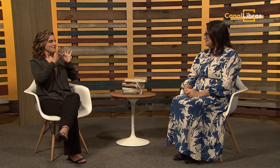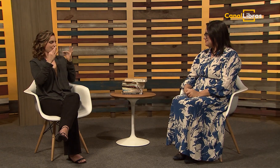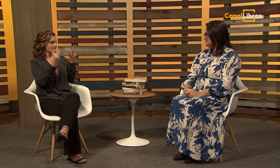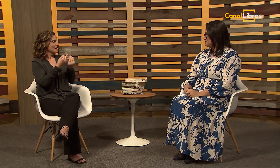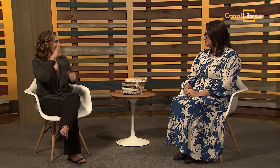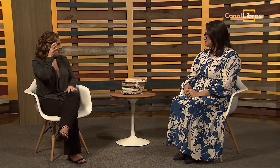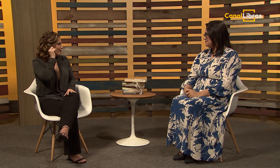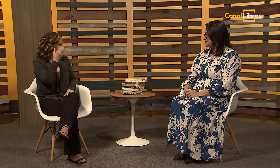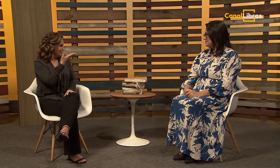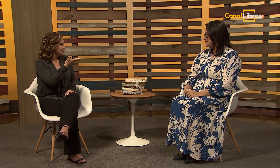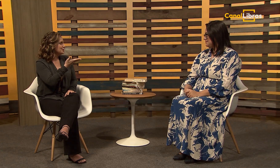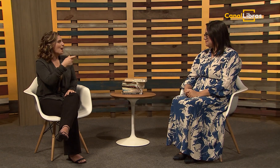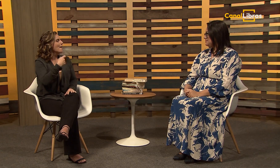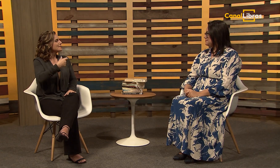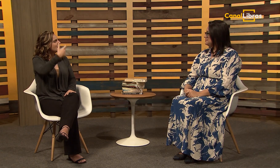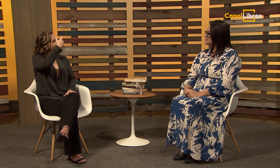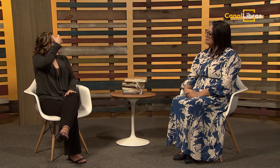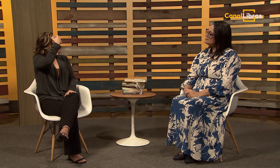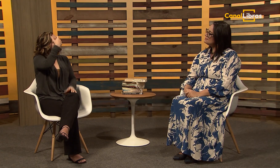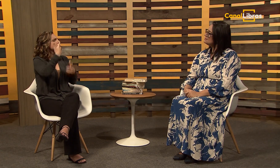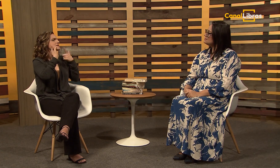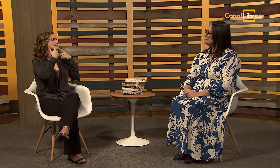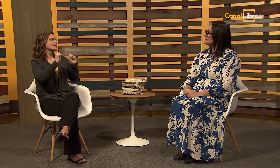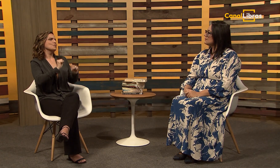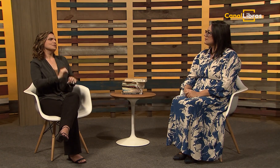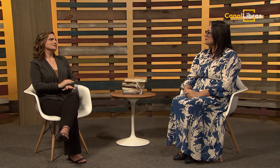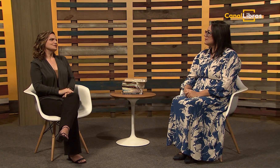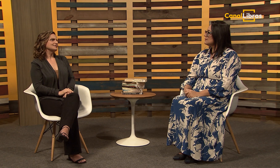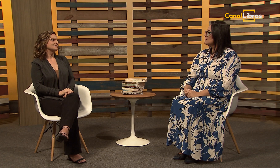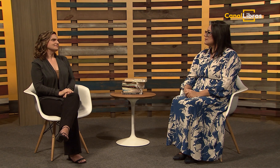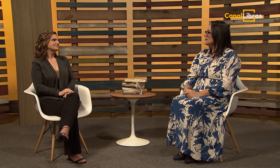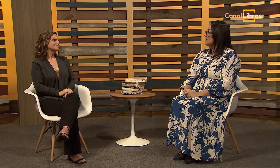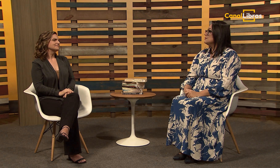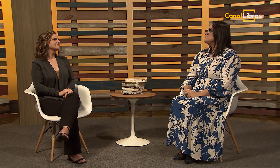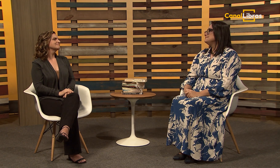E sobre esses familiares ouvintes, importante ter essa consciência linguística.